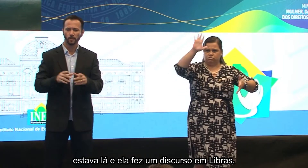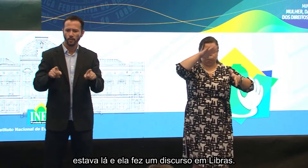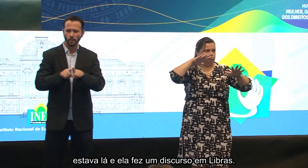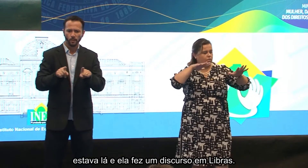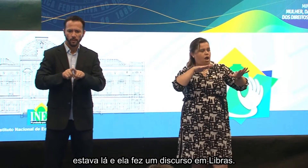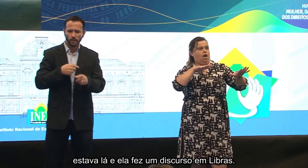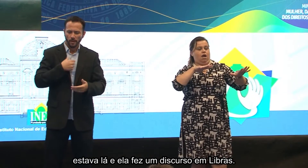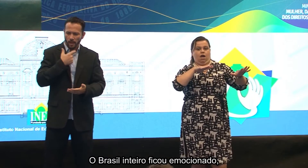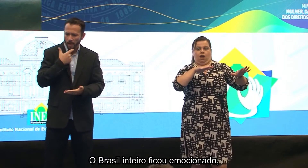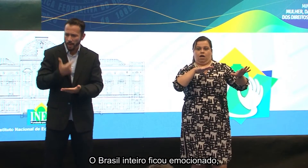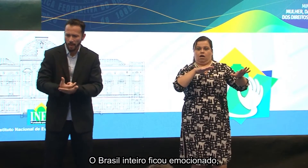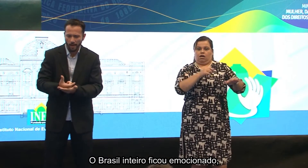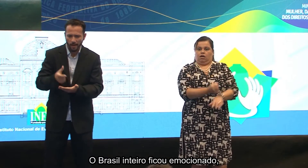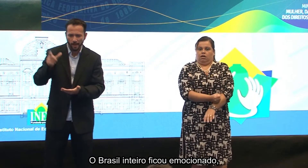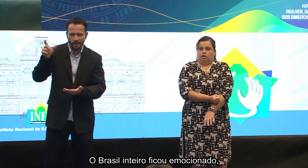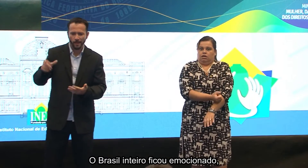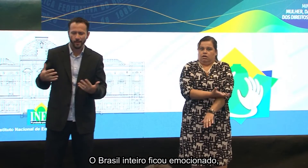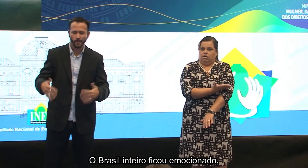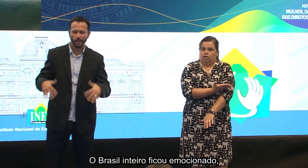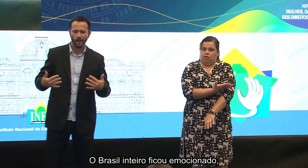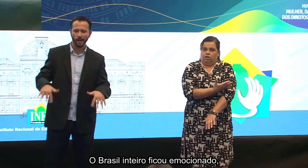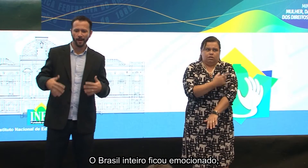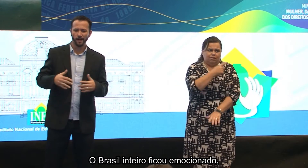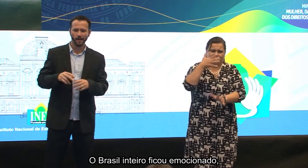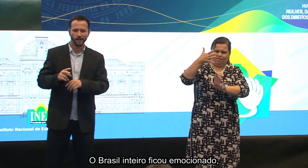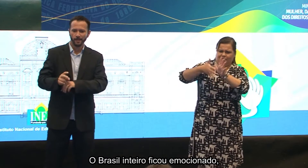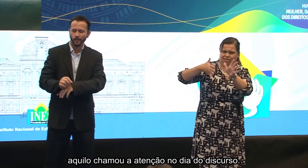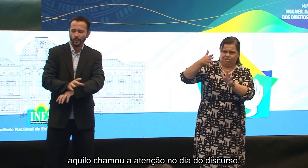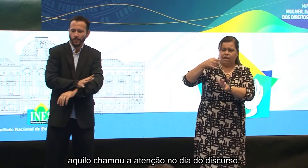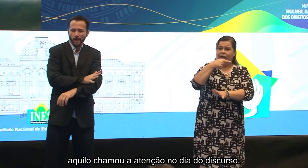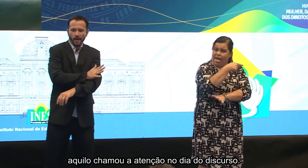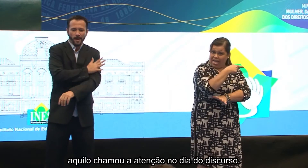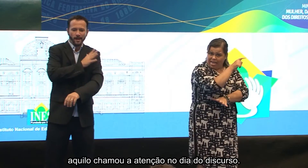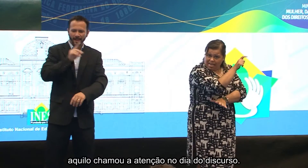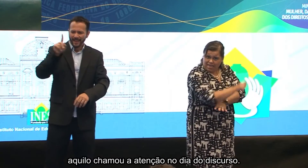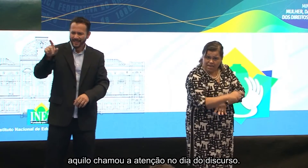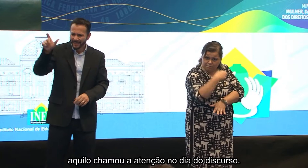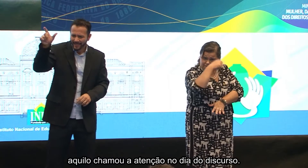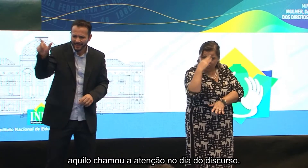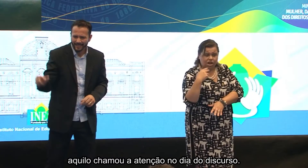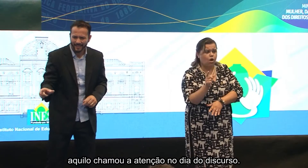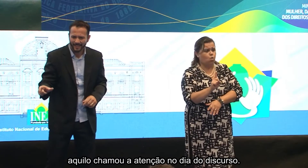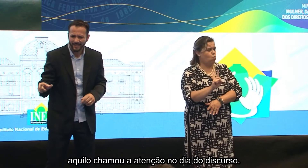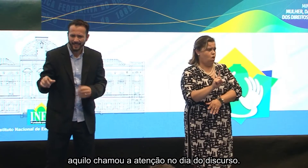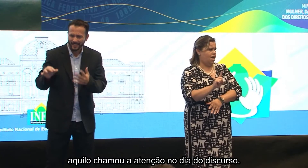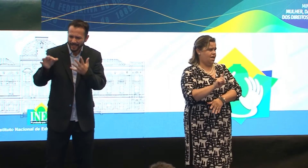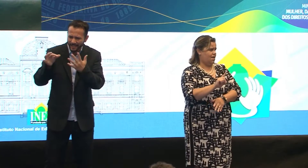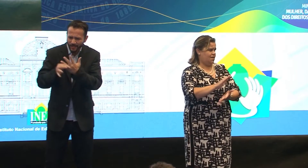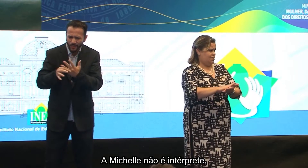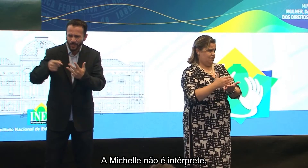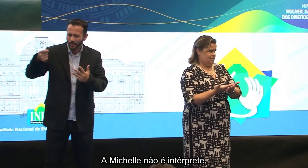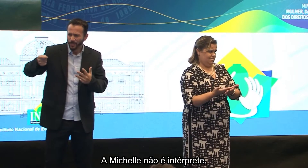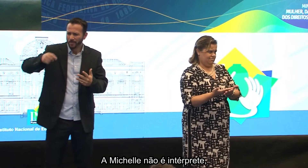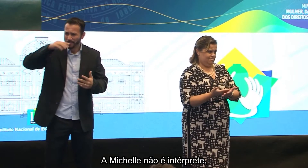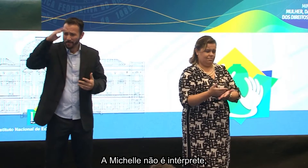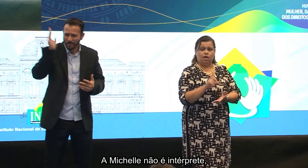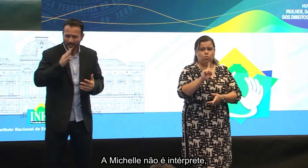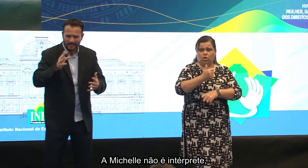em Libras. E o Brasil inteiro ficou emocionado. Aquilo chamou a atenção naquele dia do discurso. Mas a Michele